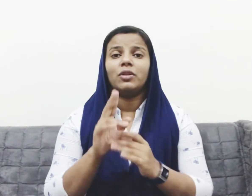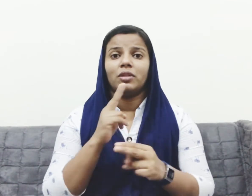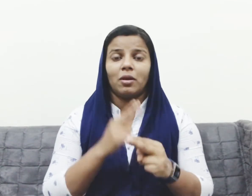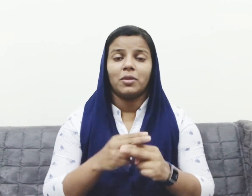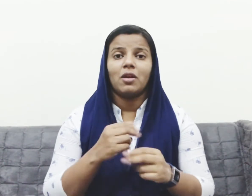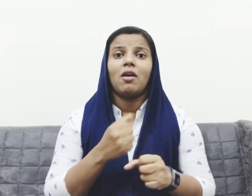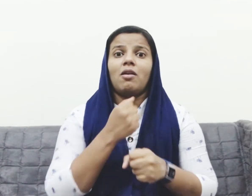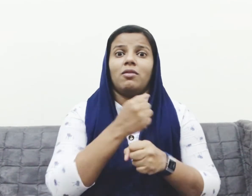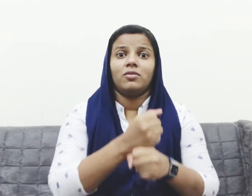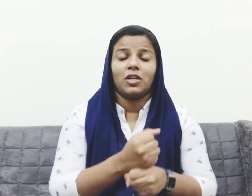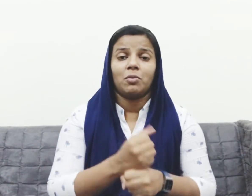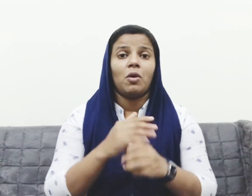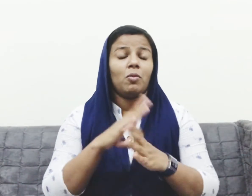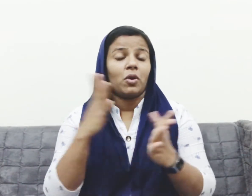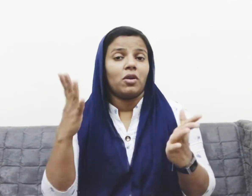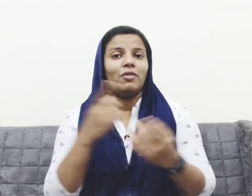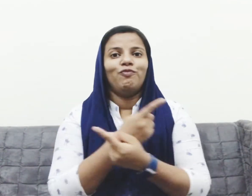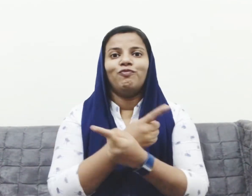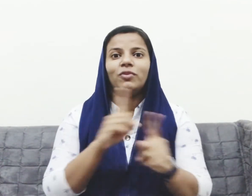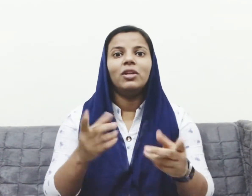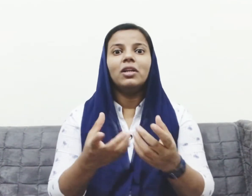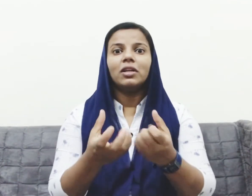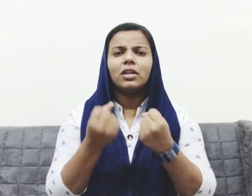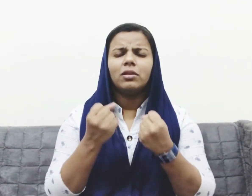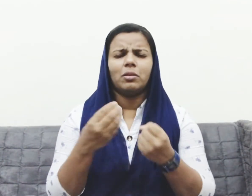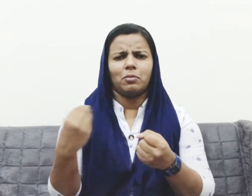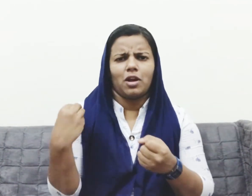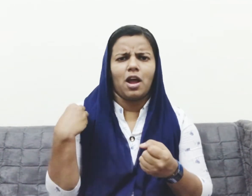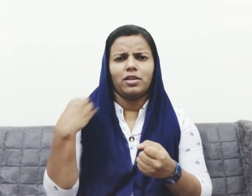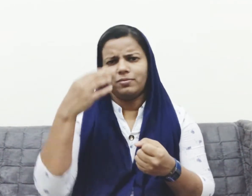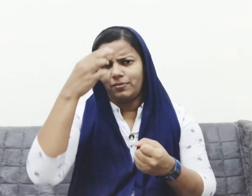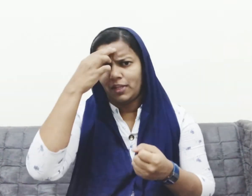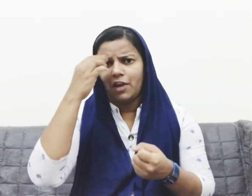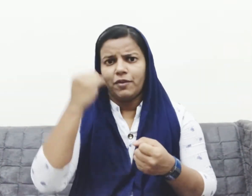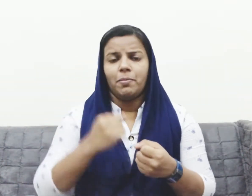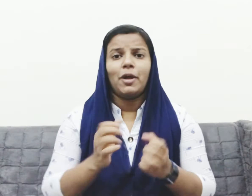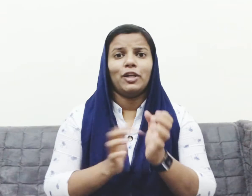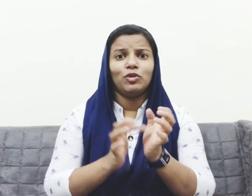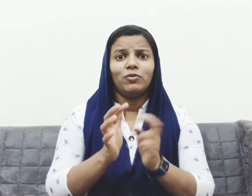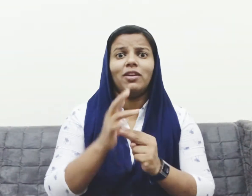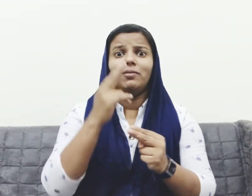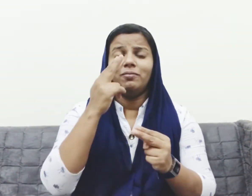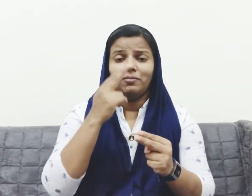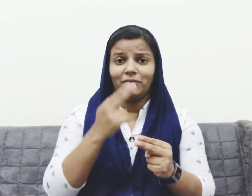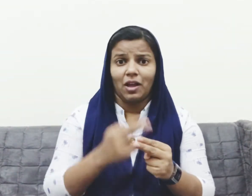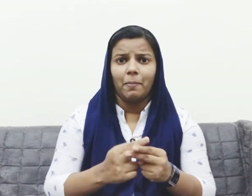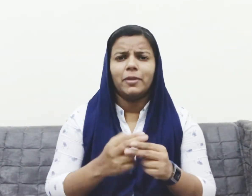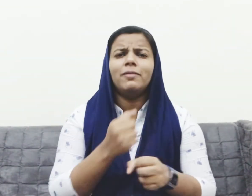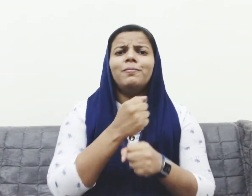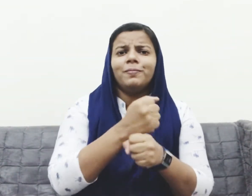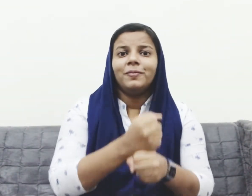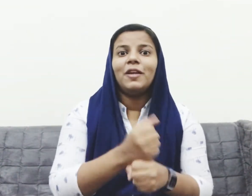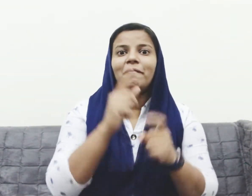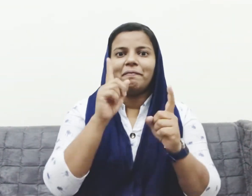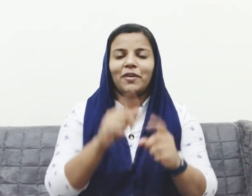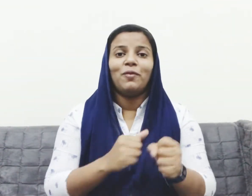കഴിയുമ്പോൾ അസാധാരണ വിടുതലുകൾ ഉണ്ടാകും. അതുകൊണ്ട് എന്താ ചെയ്യേണ്ടത്? ഒരു വിഷയം വന്നുമ്പോൾ നമ്മൾ നസറേനായ യേശുവിൻ്റെ നാമത്തിൽ ആശ്രയിക്കണം.